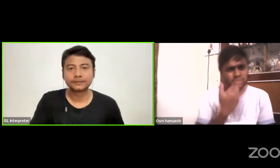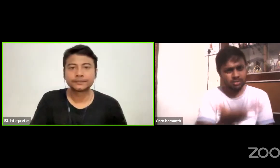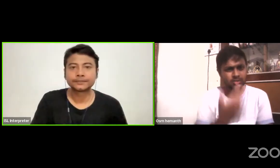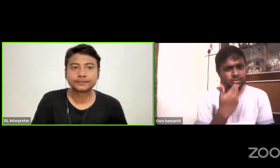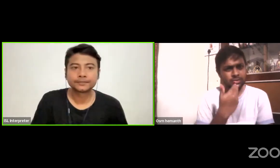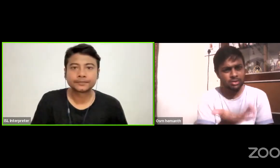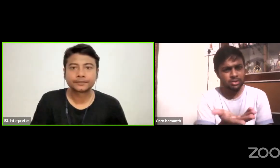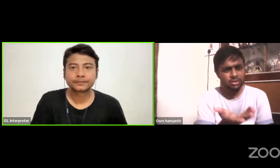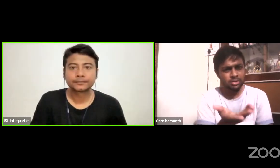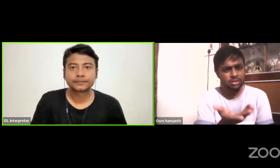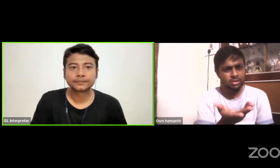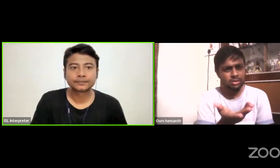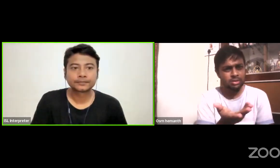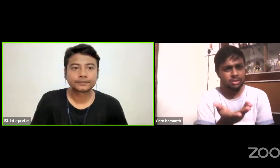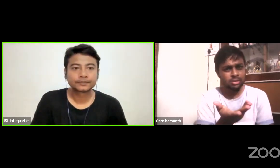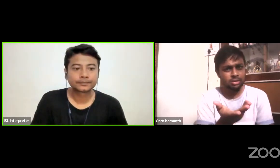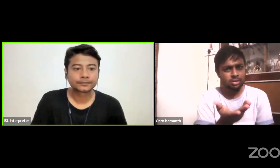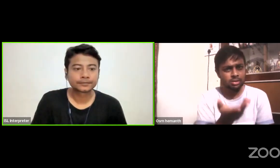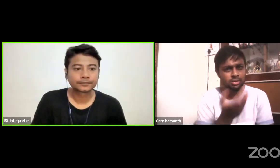हाँ जी